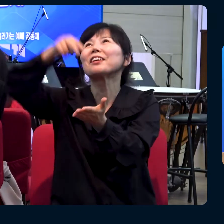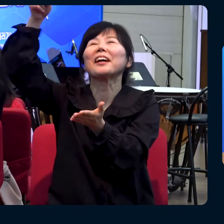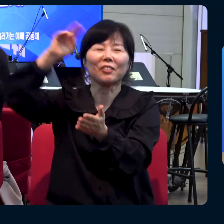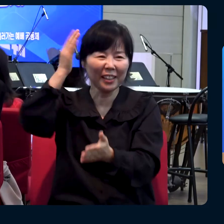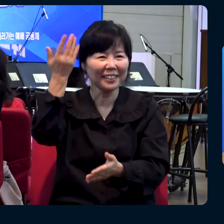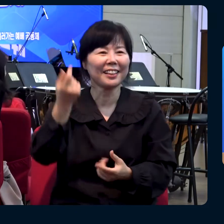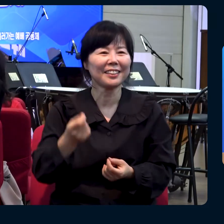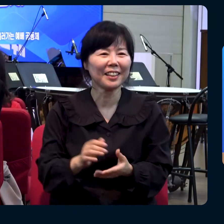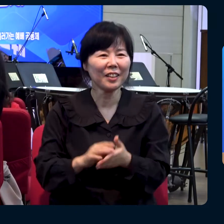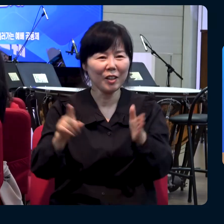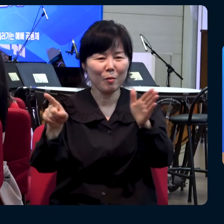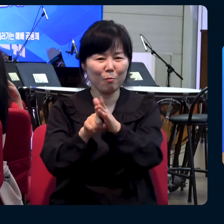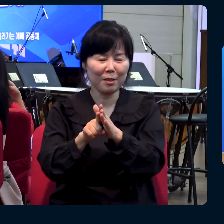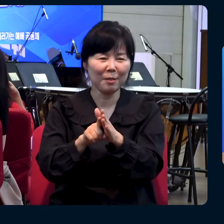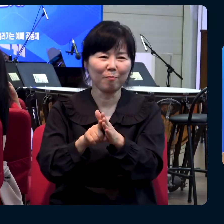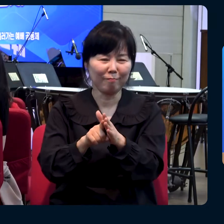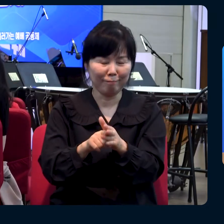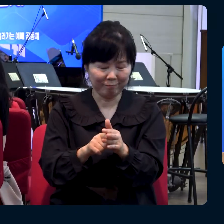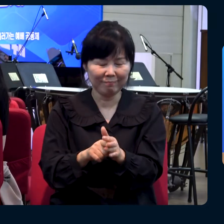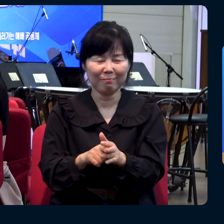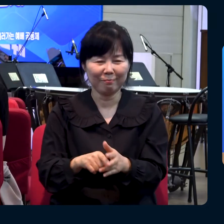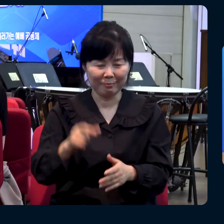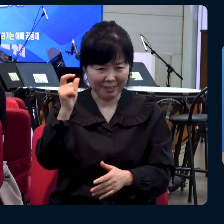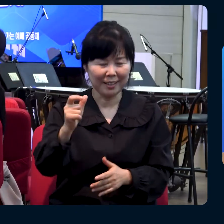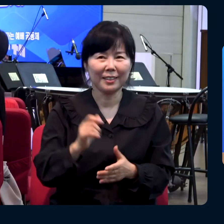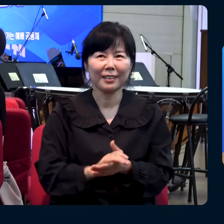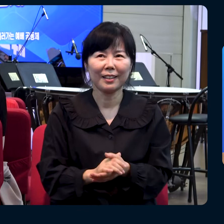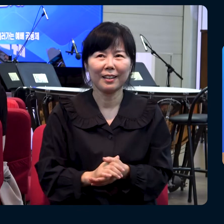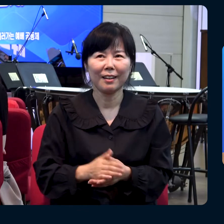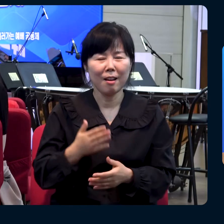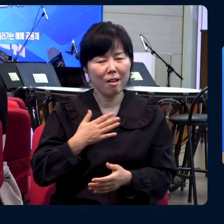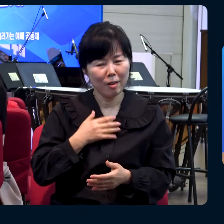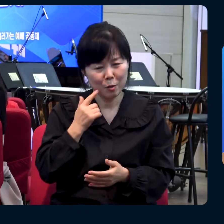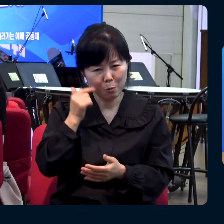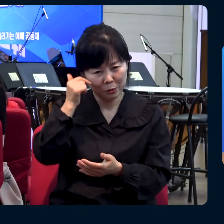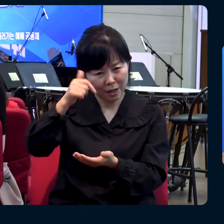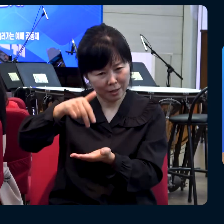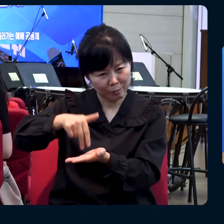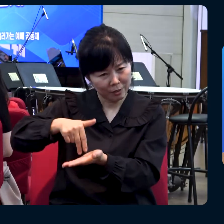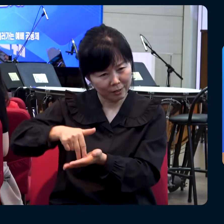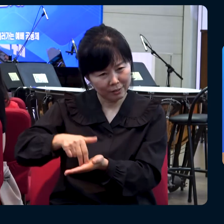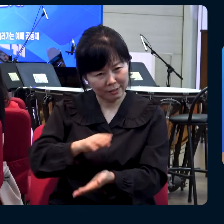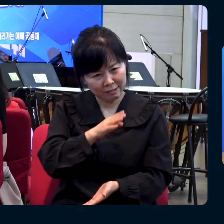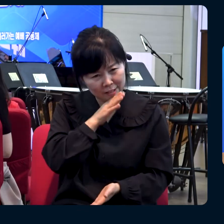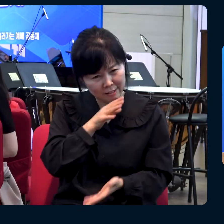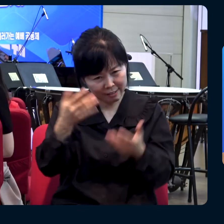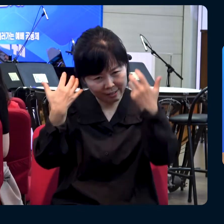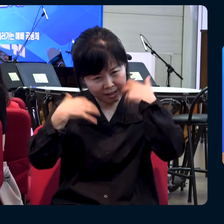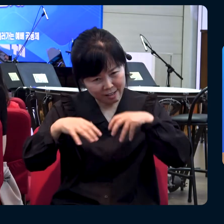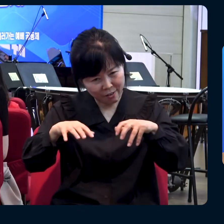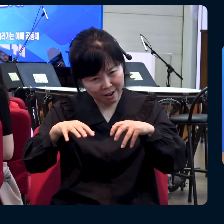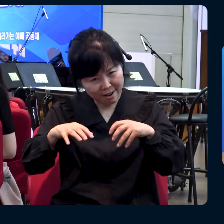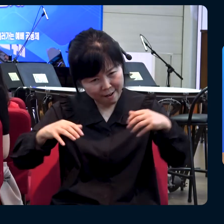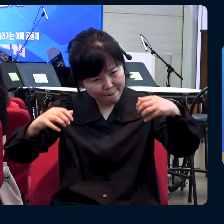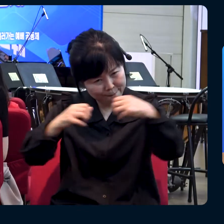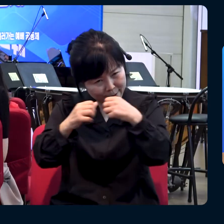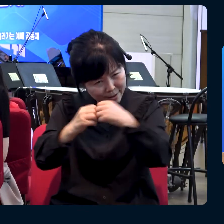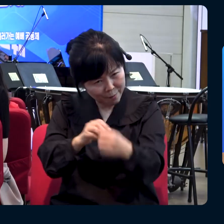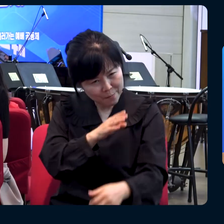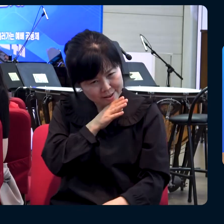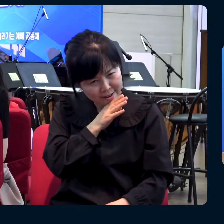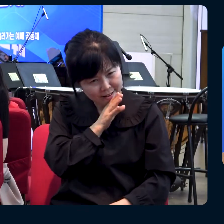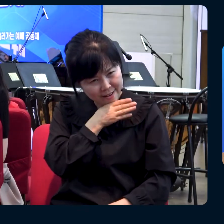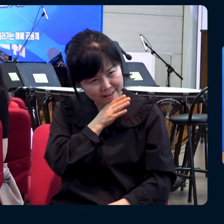믿음의 수준이 달라요. 저도 목사지만 이게 진짜일까? 이분들 그냥 싸운다. 이분들 그냥 싸운다.